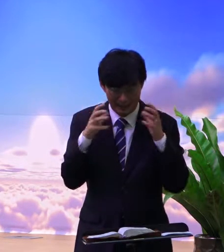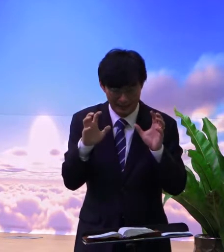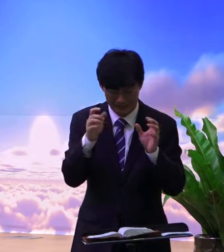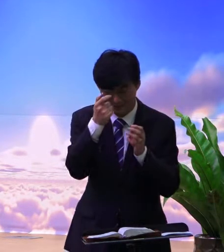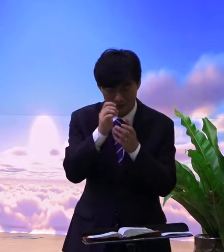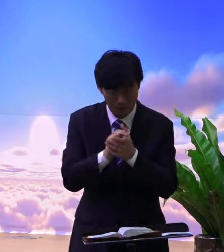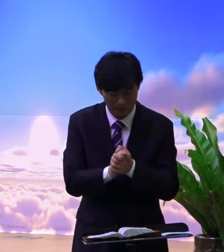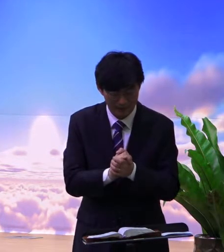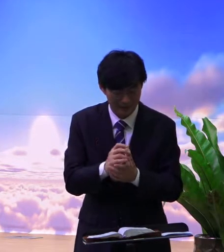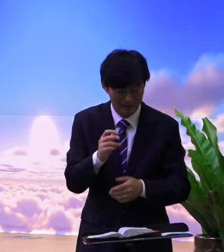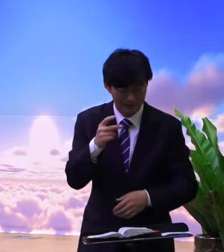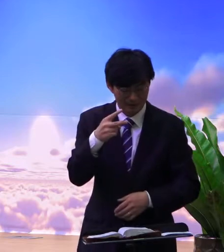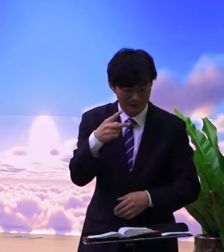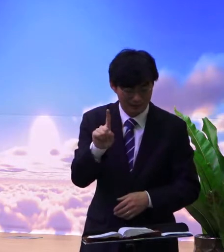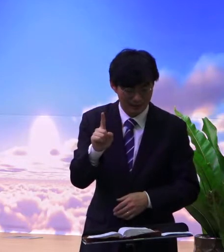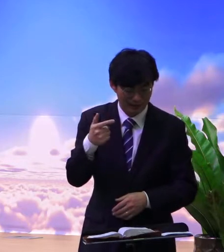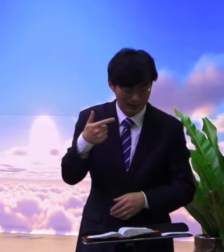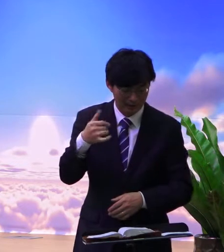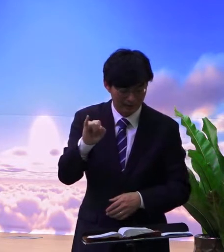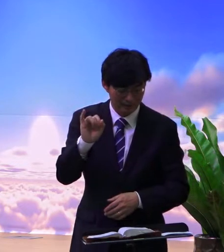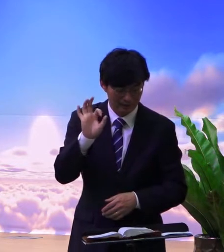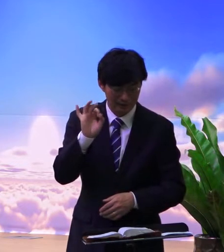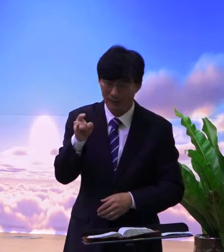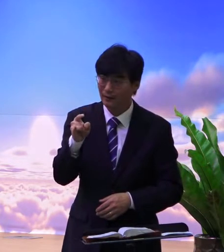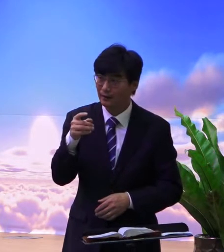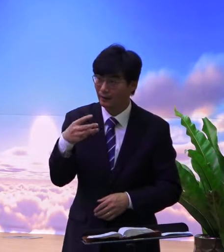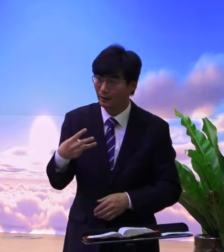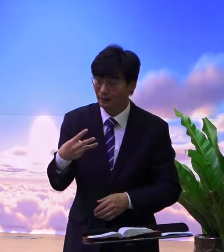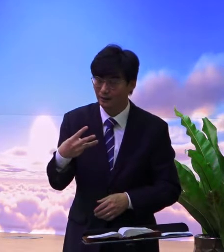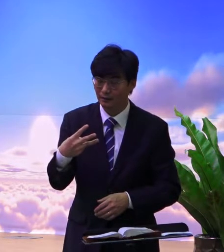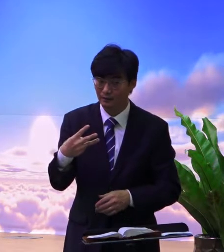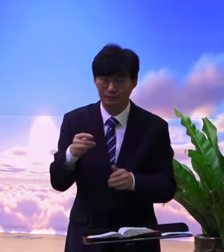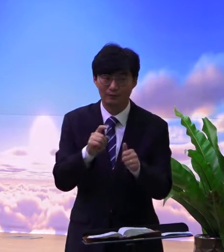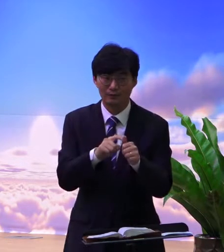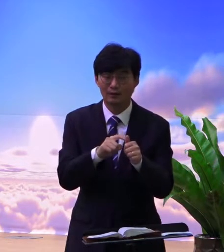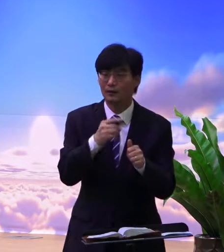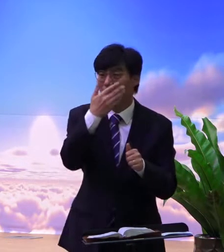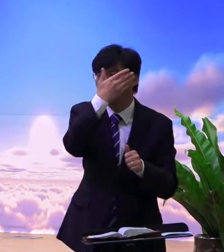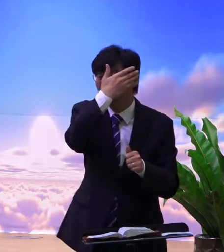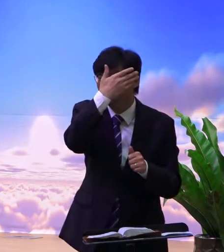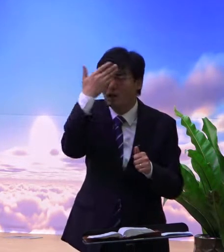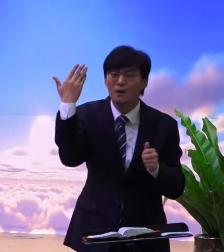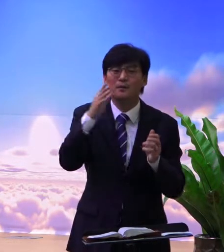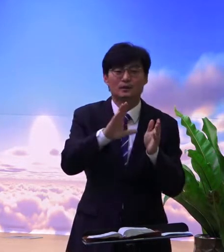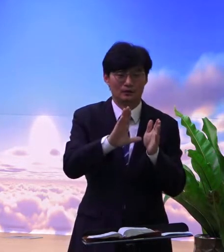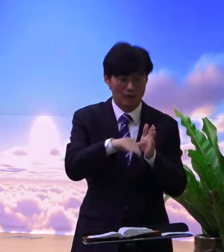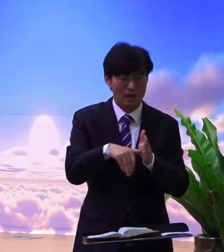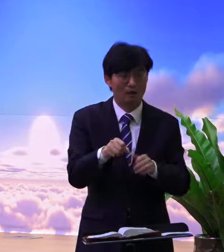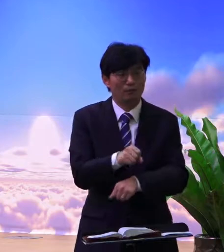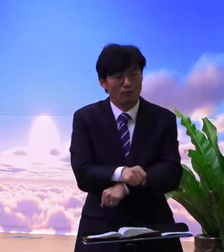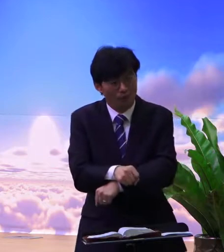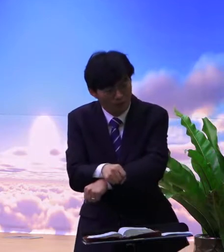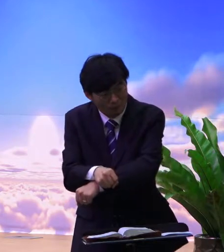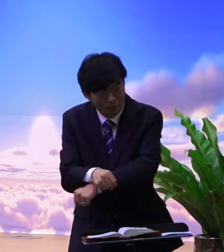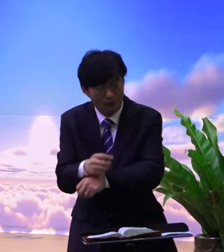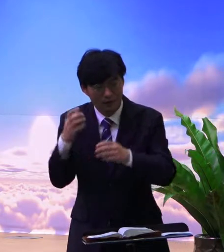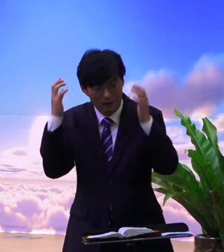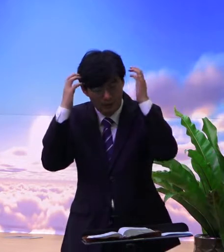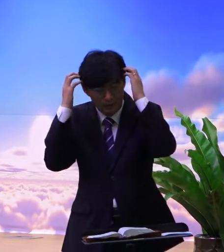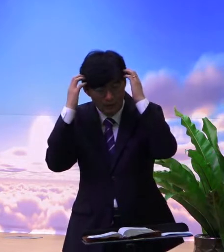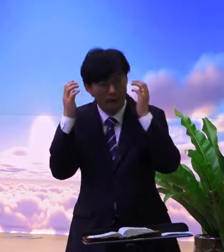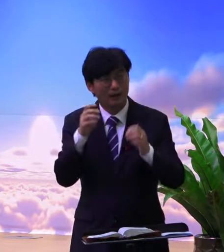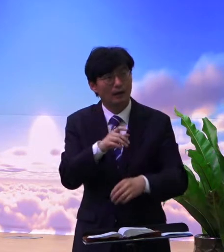그가 청소년 때 요즘에 바벨론 이방 나라에 끌려갔습니다. 보통 10대 후반